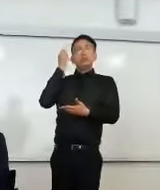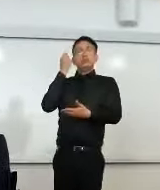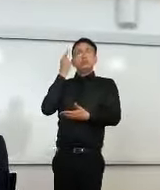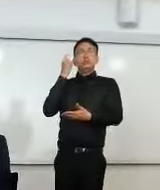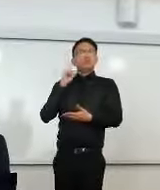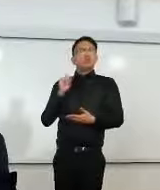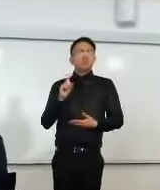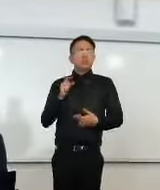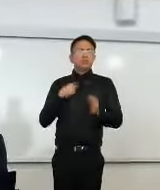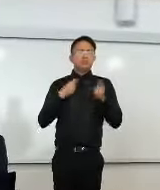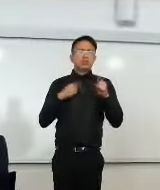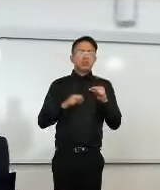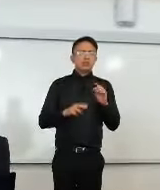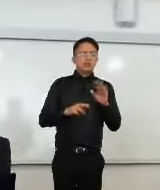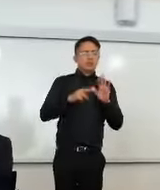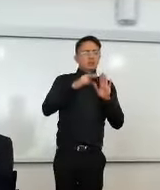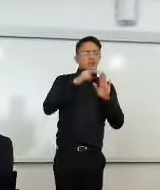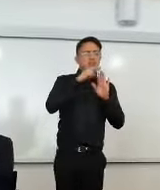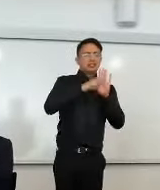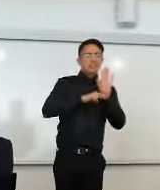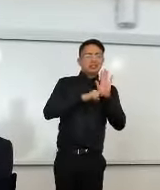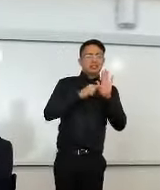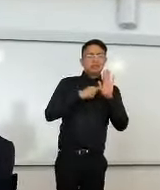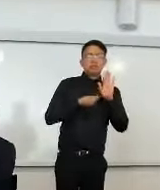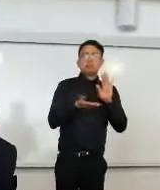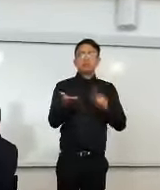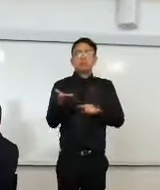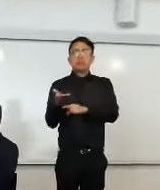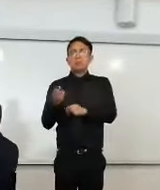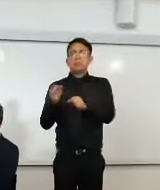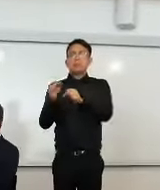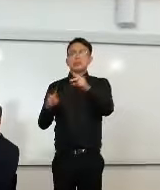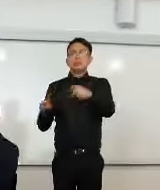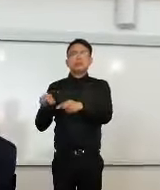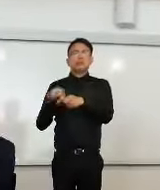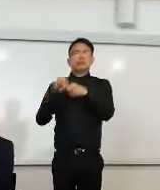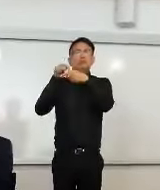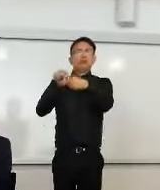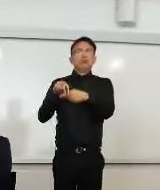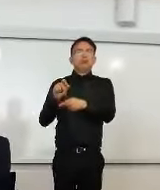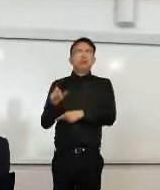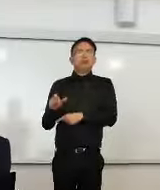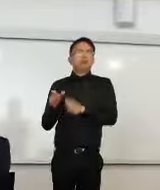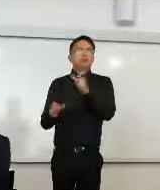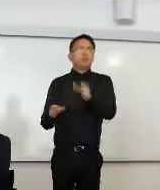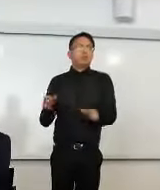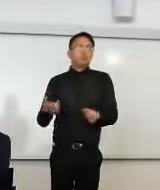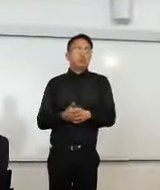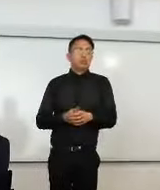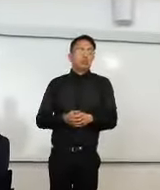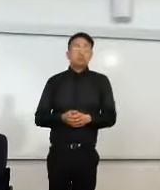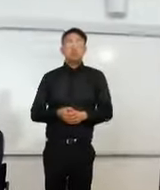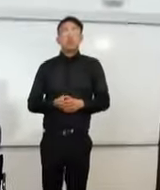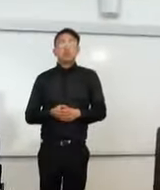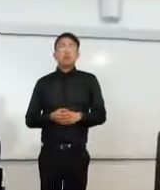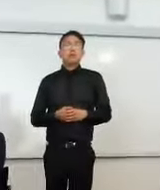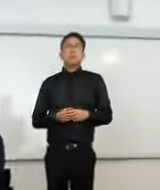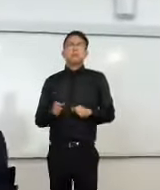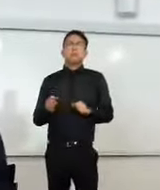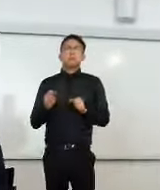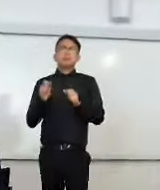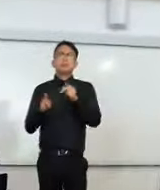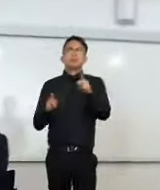unos retos en fortalecimiento del talento humano. Voy a hablar primero del sector, digamos, todo lo que implica. Algún profesional del ministerio me decía, ay,